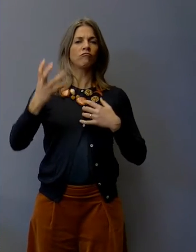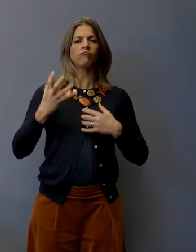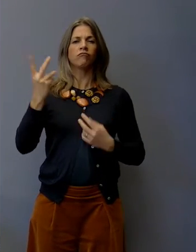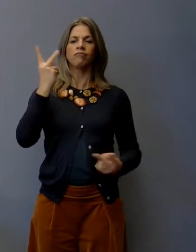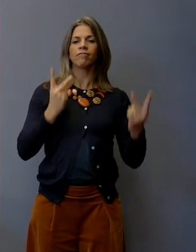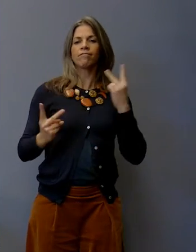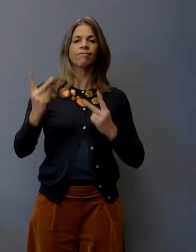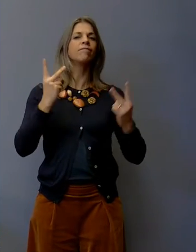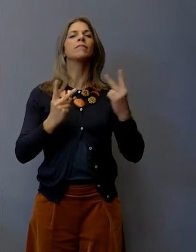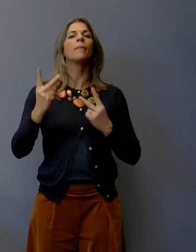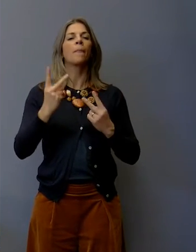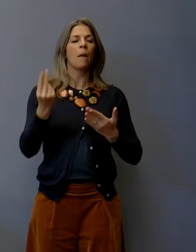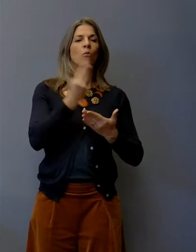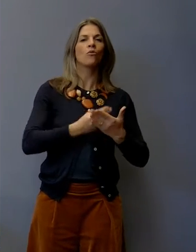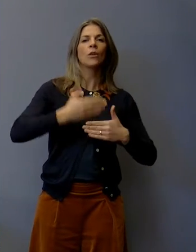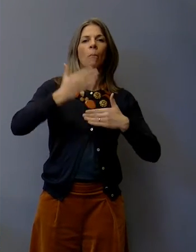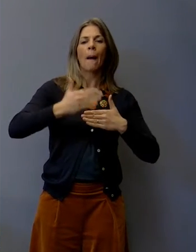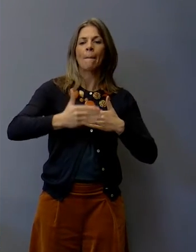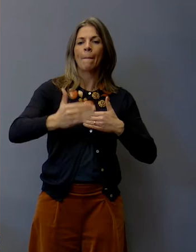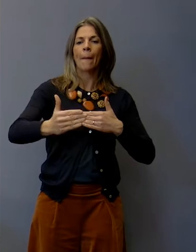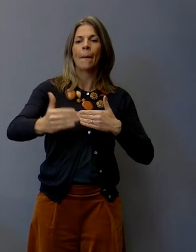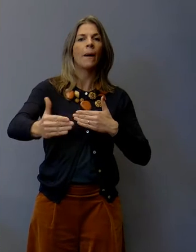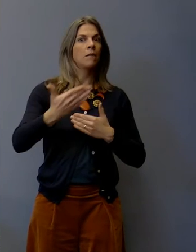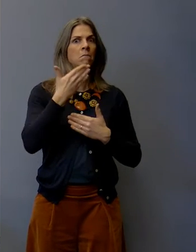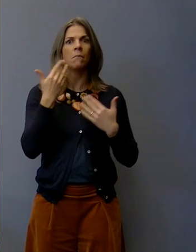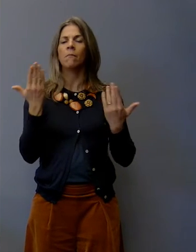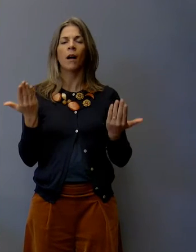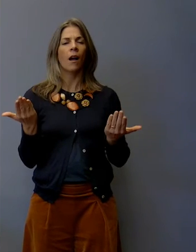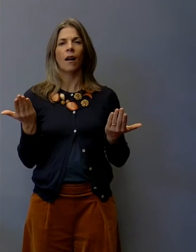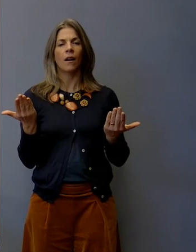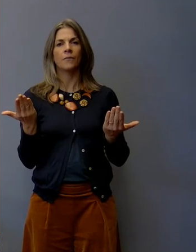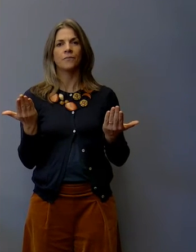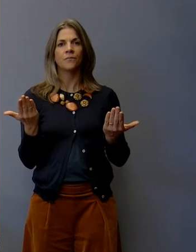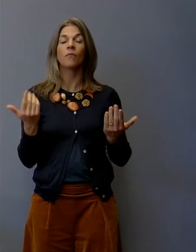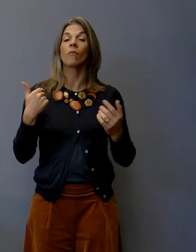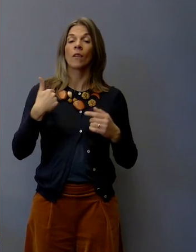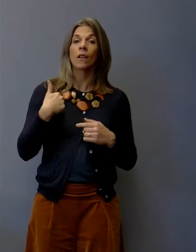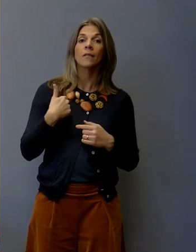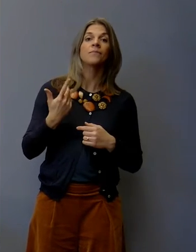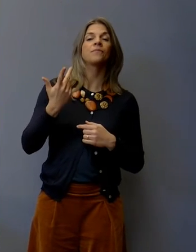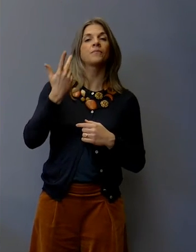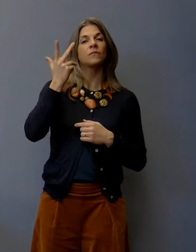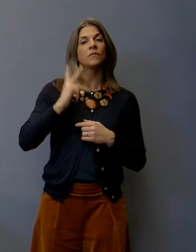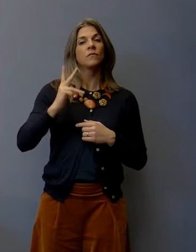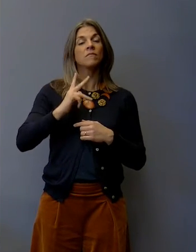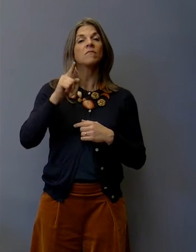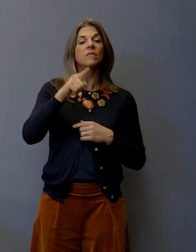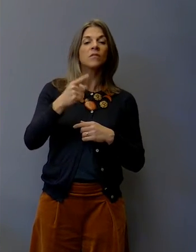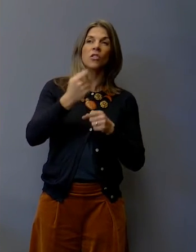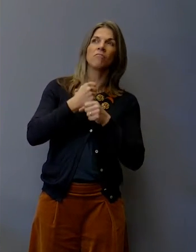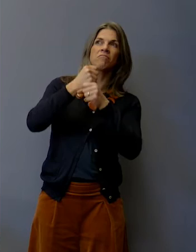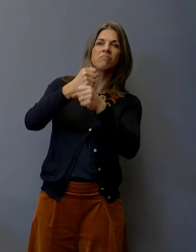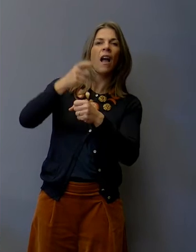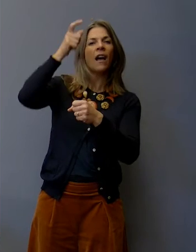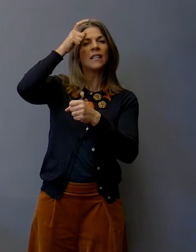che si deve fare prima e dopo mi aspetto che si rifugi nell'attribuzione di responsabilità allo stato nelle carenze